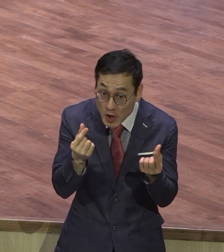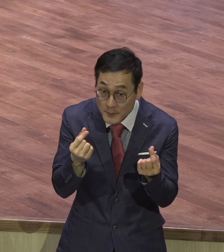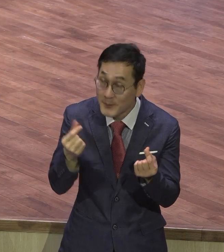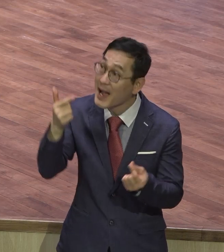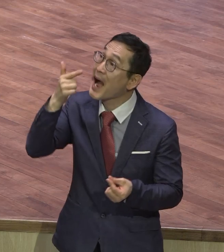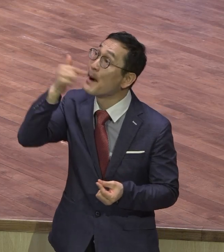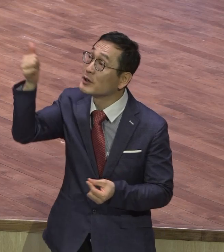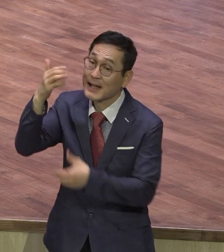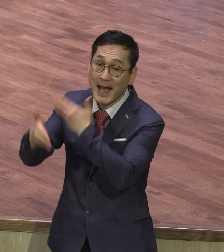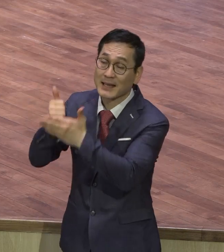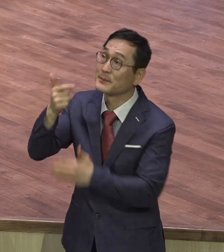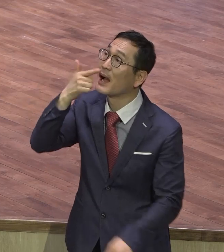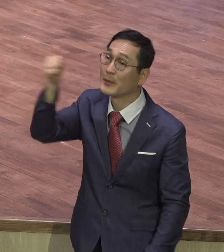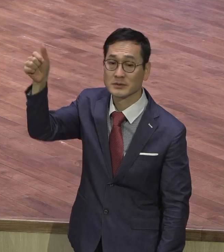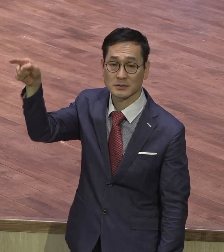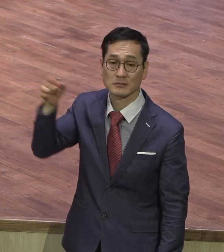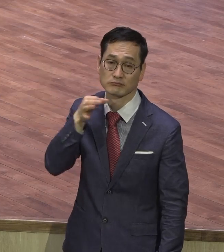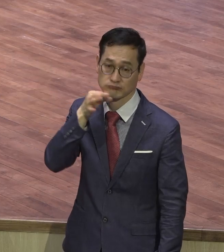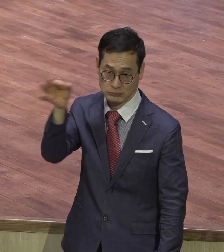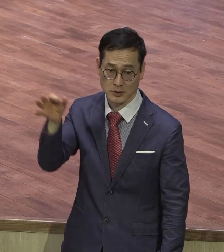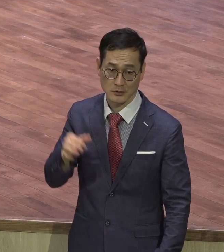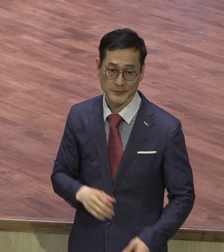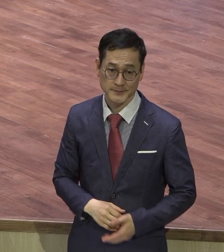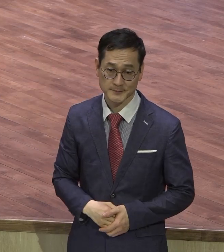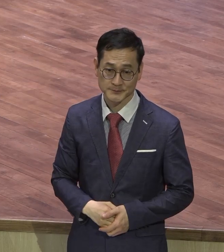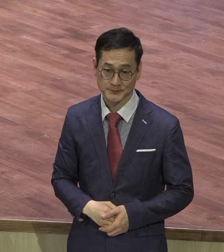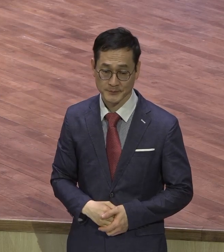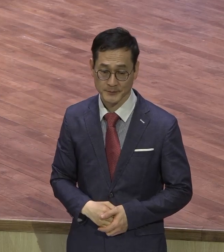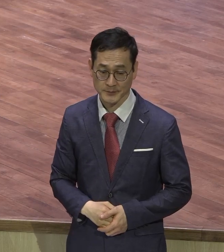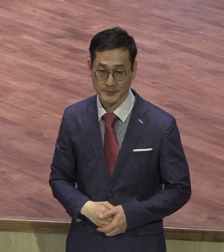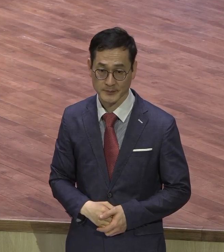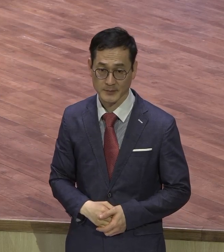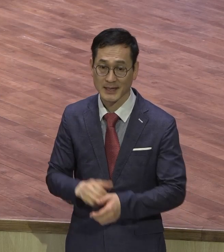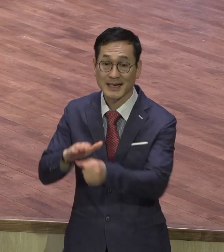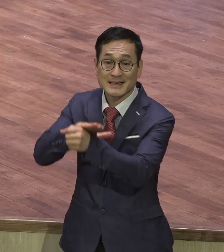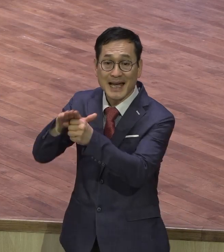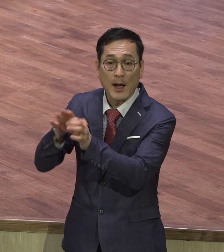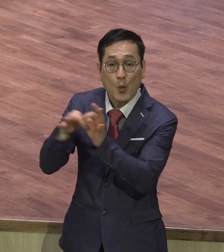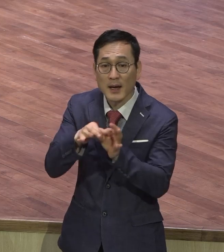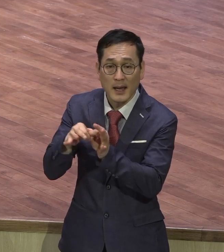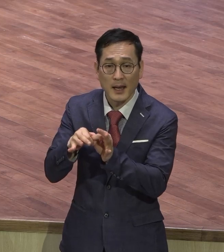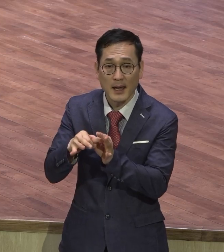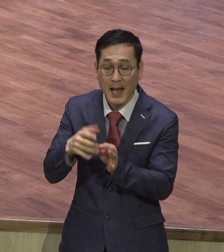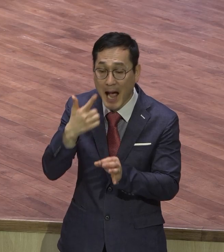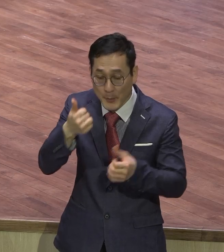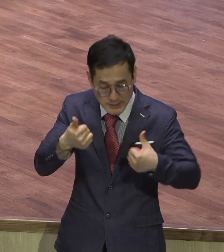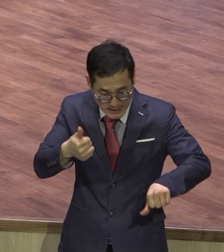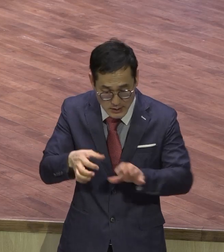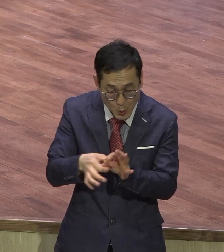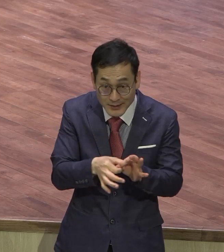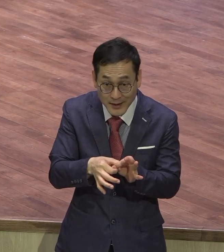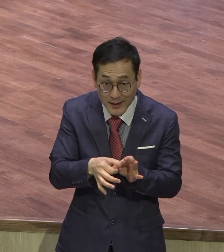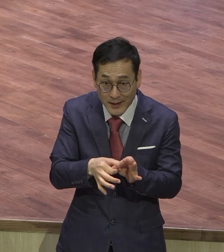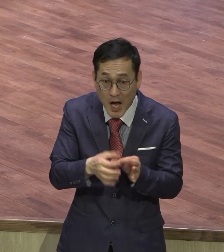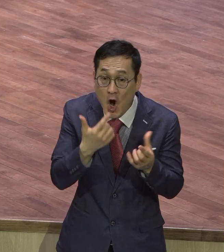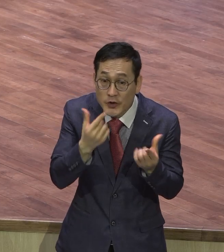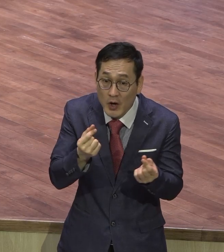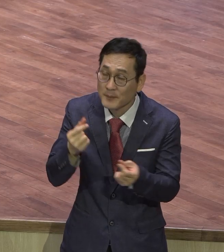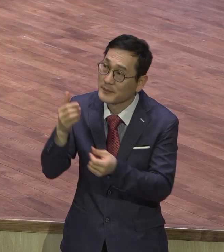아빠를 대하듯 그 사랑으로 사랑하는 모습의 그 관계. 그렇게 돼 하나님을 아버지를 그렇게 대해라. 히브리